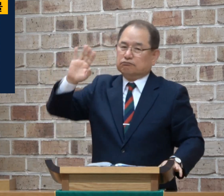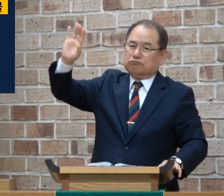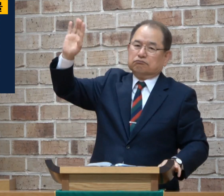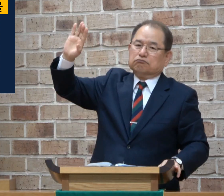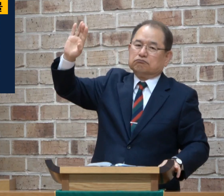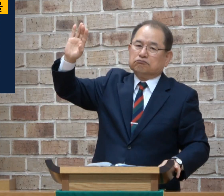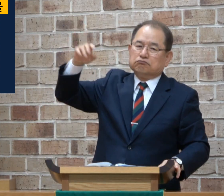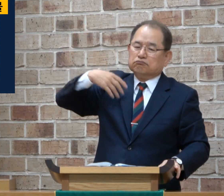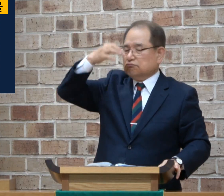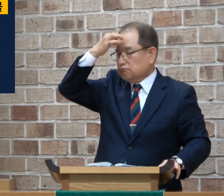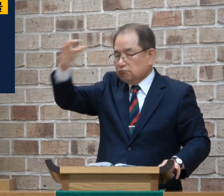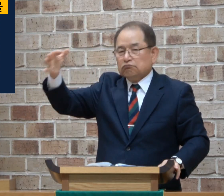그것을 거부했습니다.